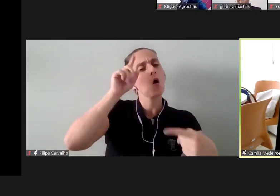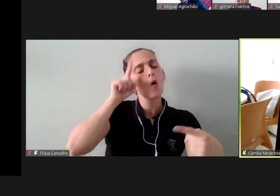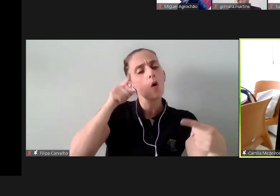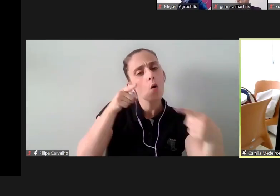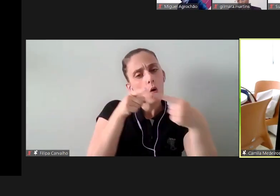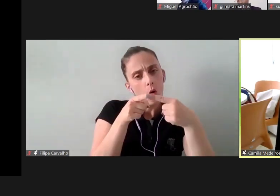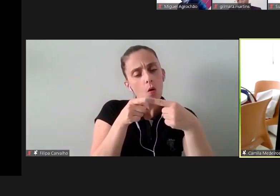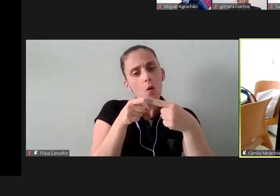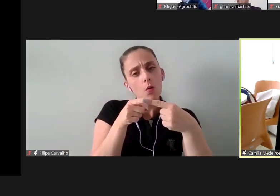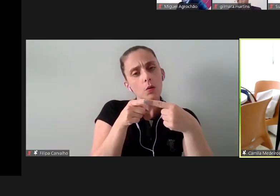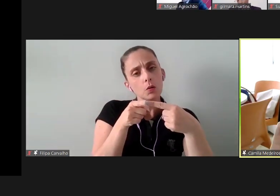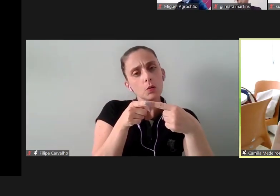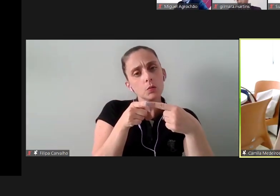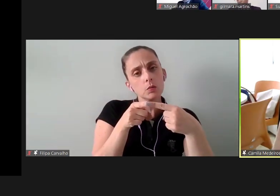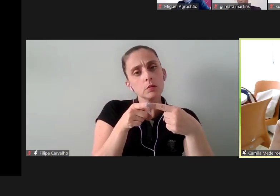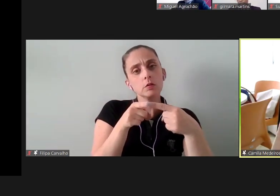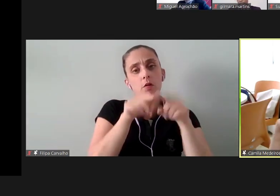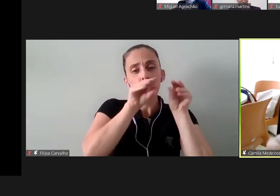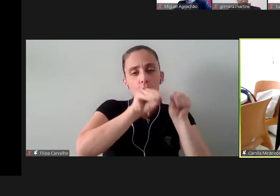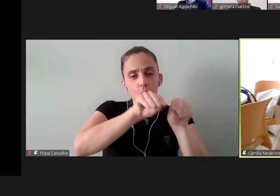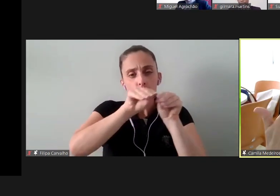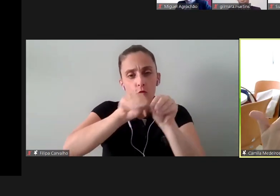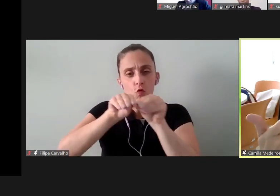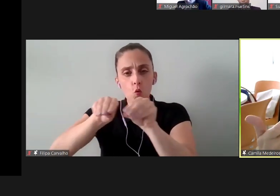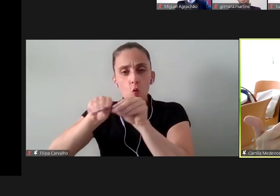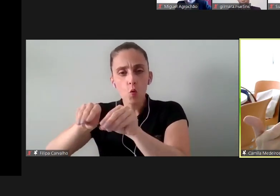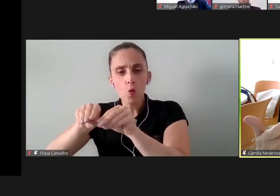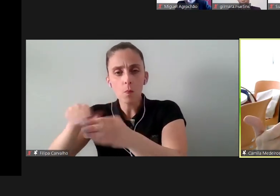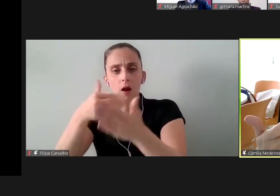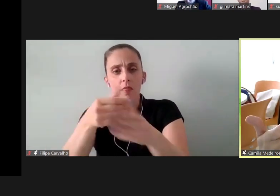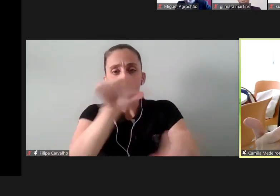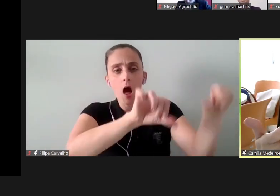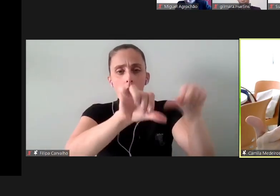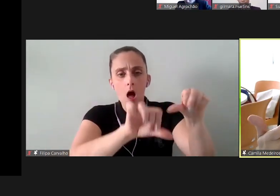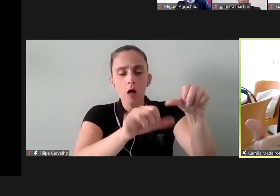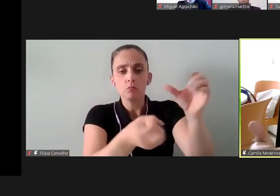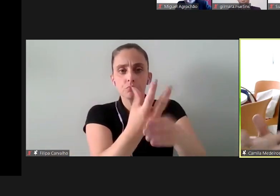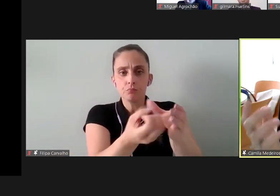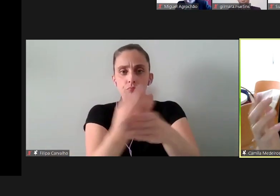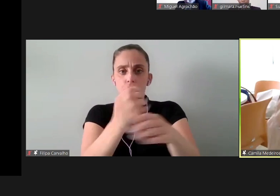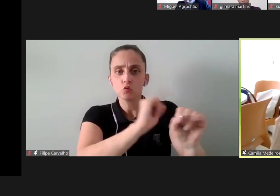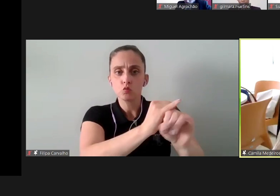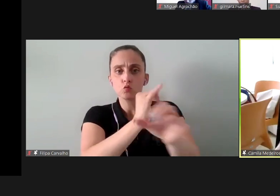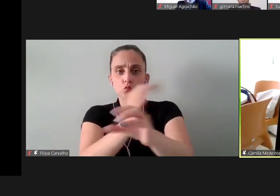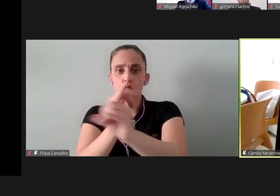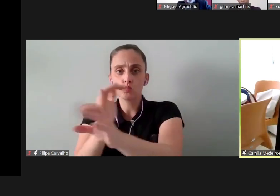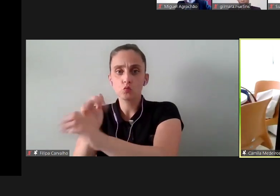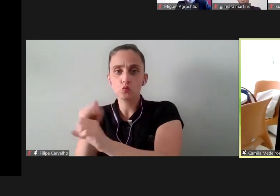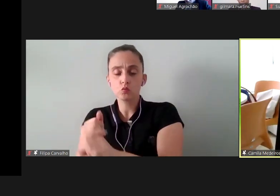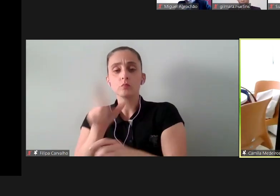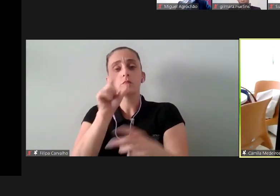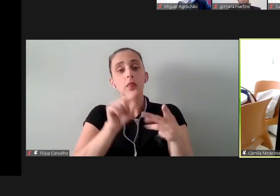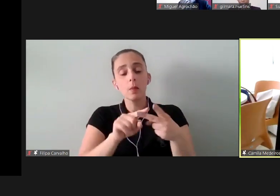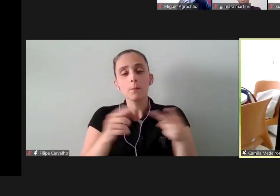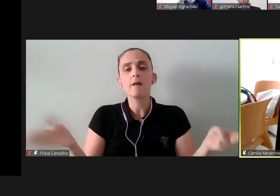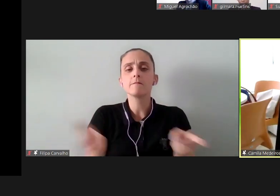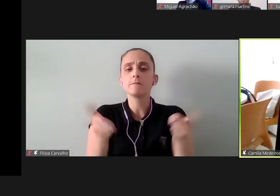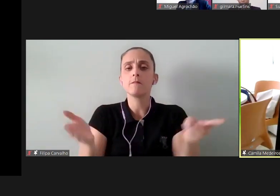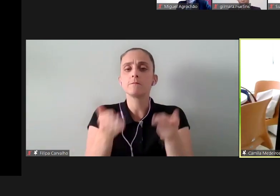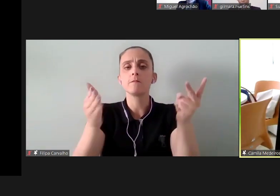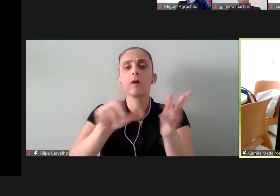objetivo formar e desenvolver outros laboratórios de inovação e também promover projetos